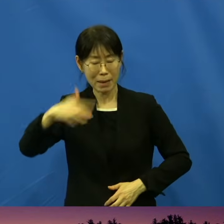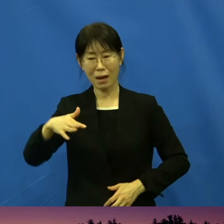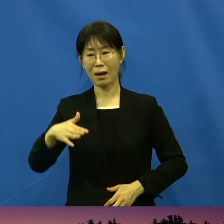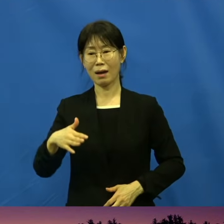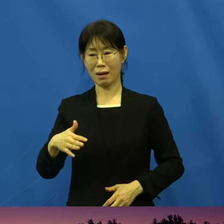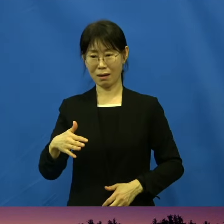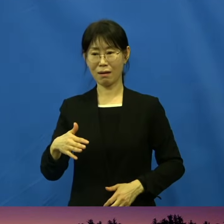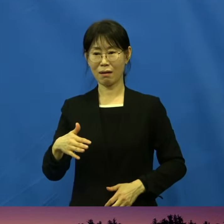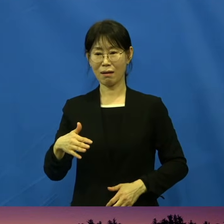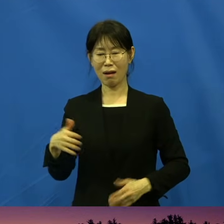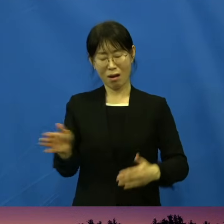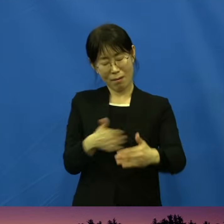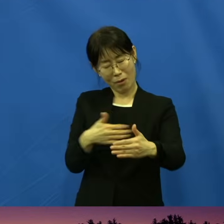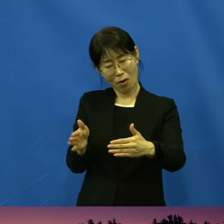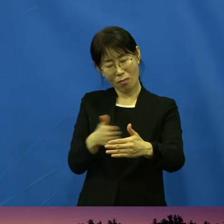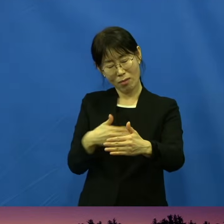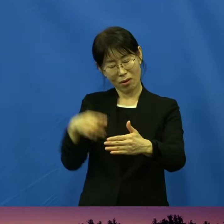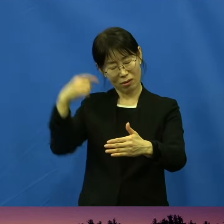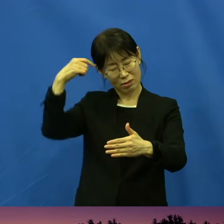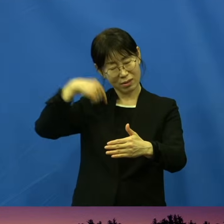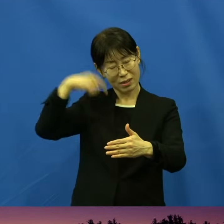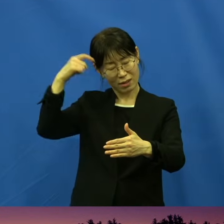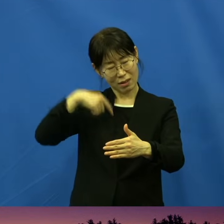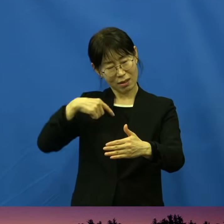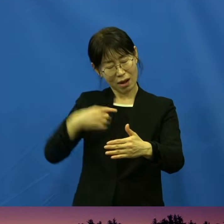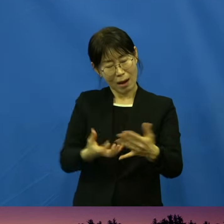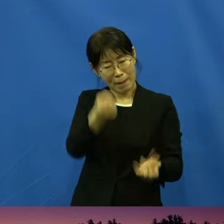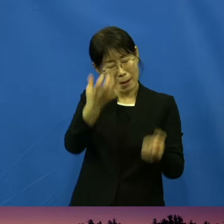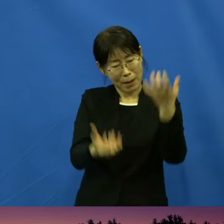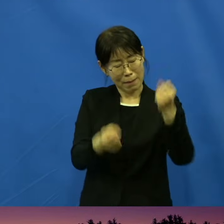더 텅 빈 느낌을, 여러분, 가지면 가질수록 더 텅 빈